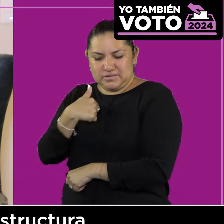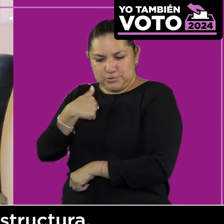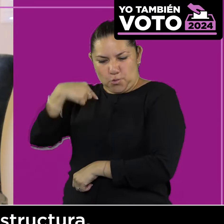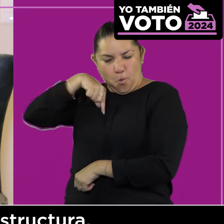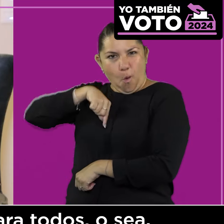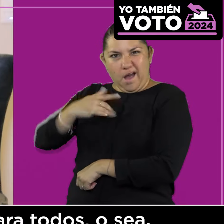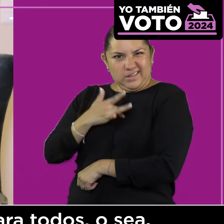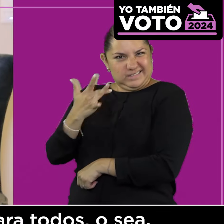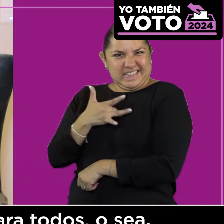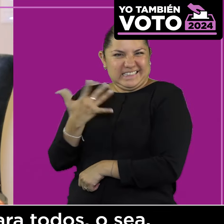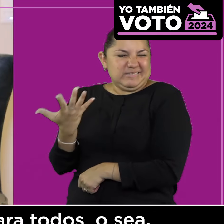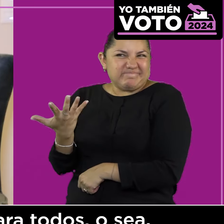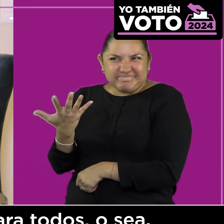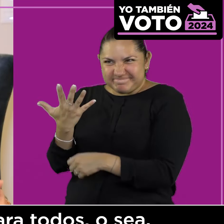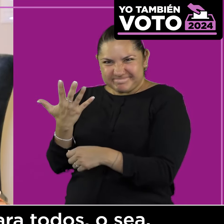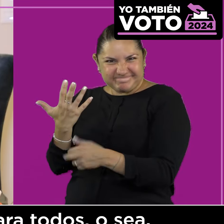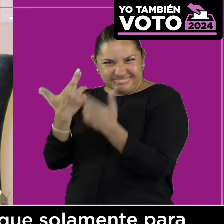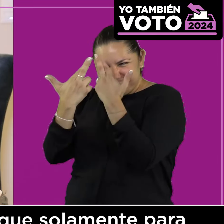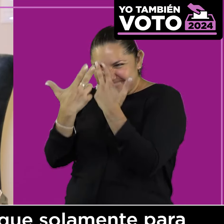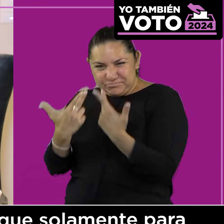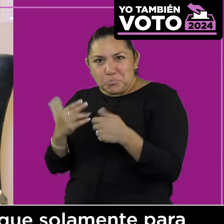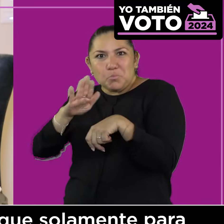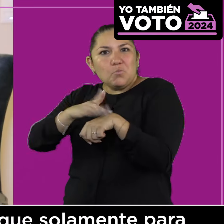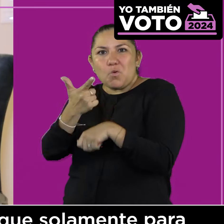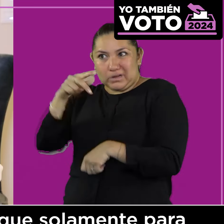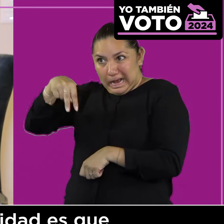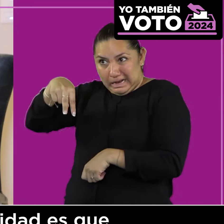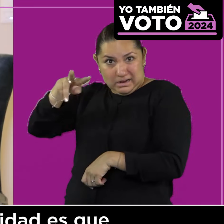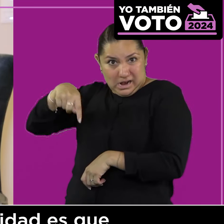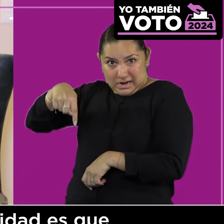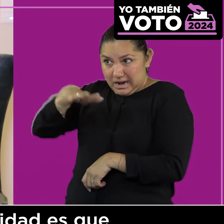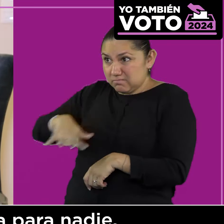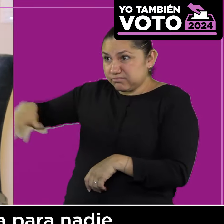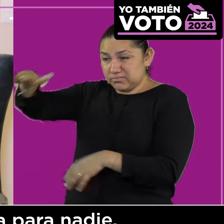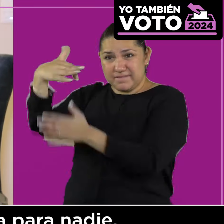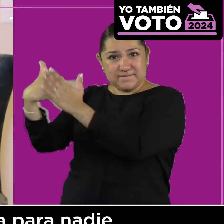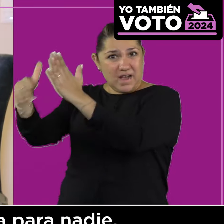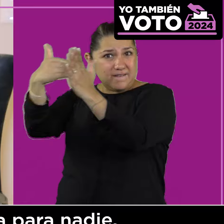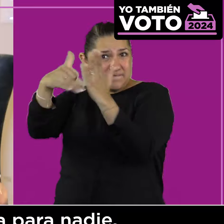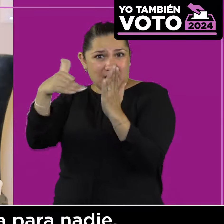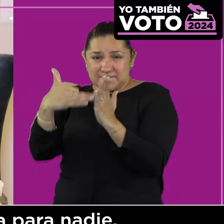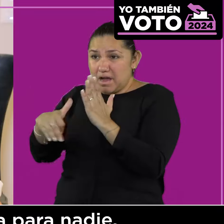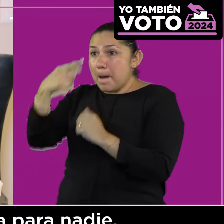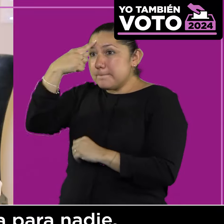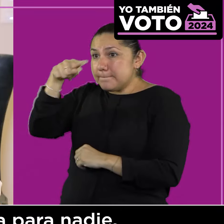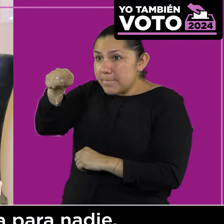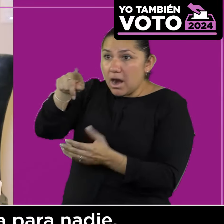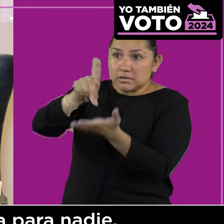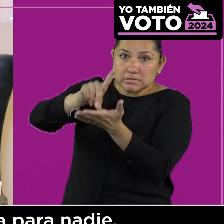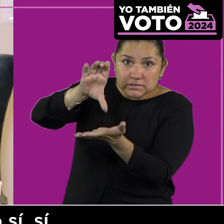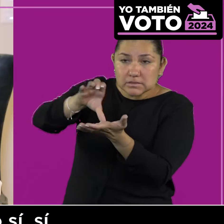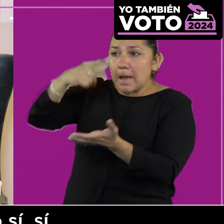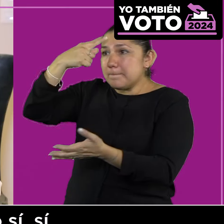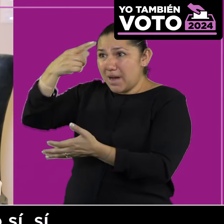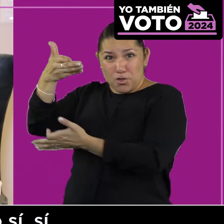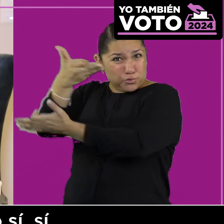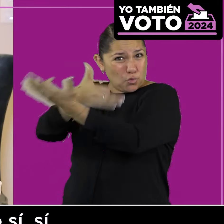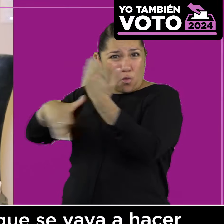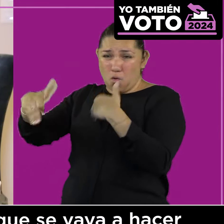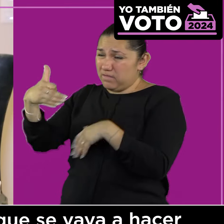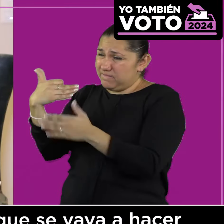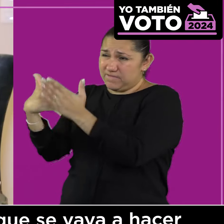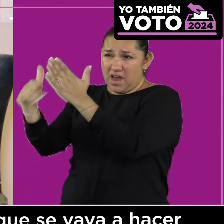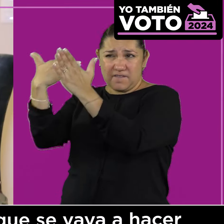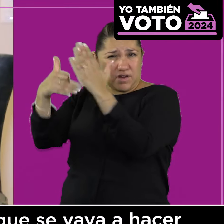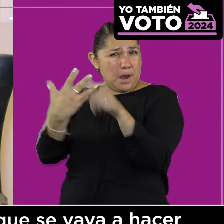en infraestructura pero para es para todos O sea no te puedo decir que solamente para losc capacit es que no hay nada para nadie pero sí